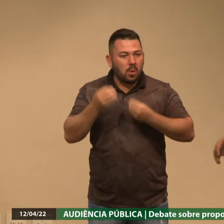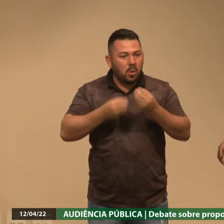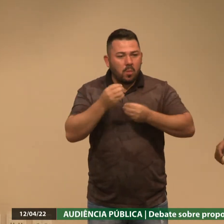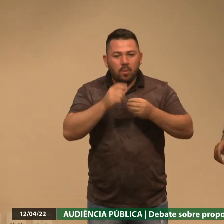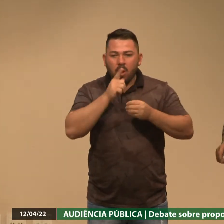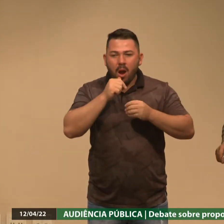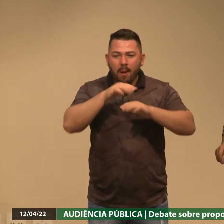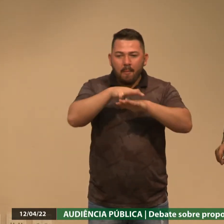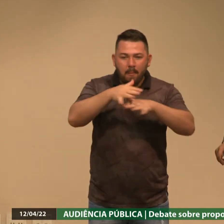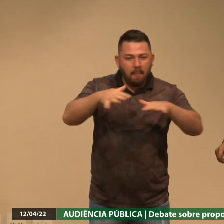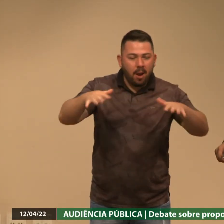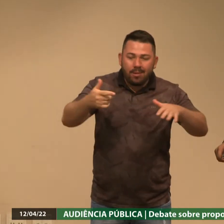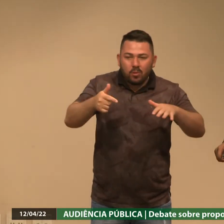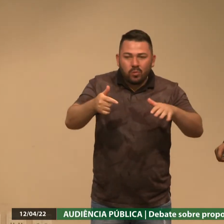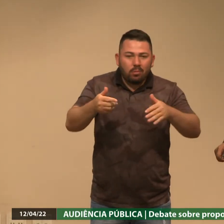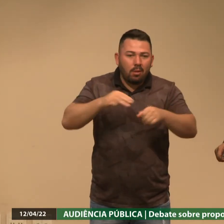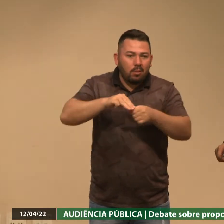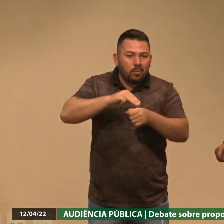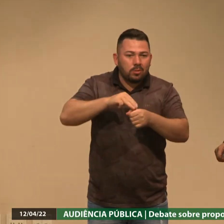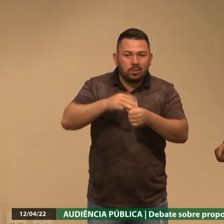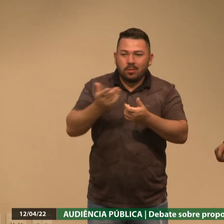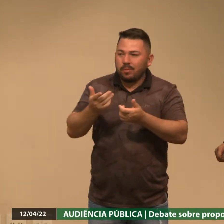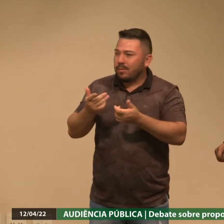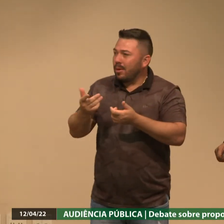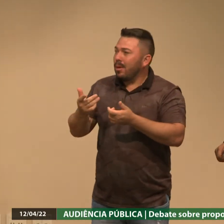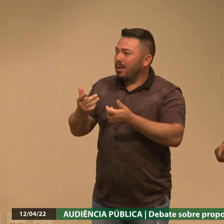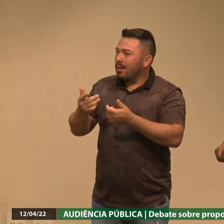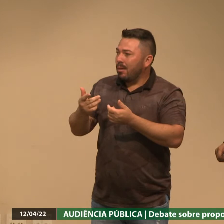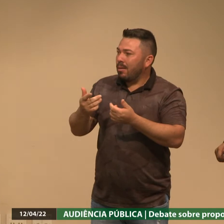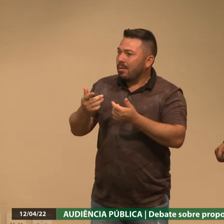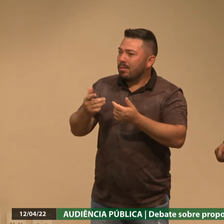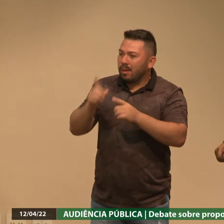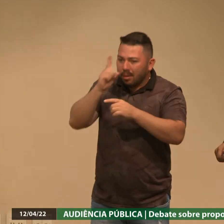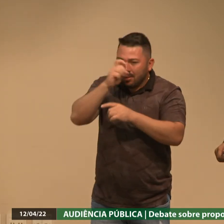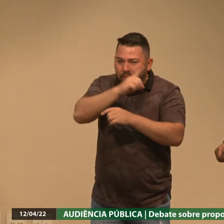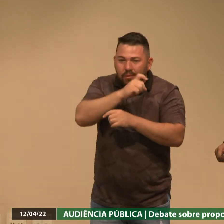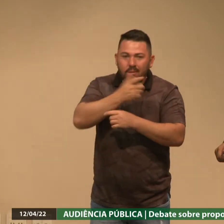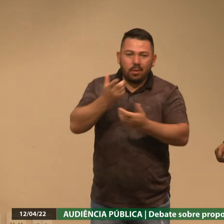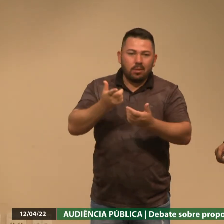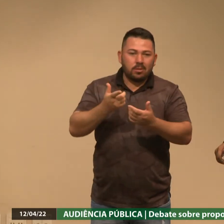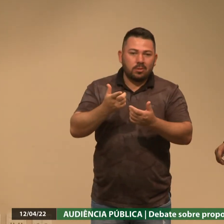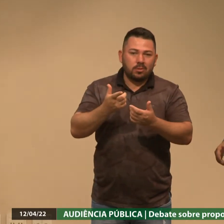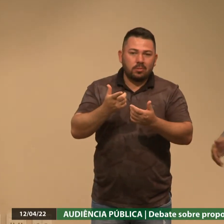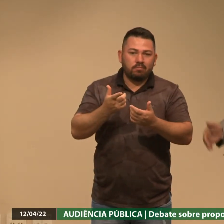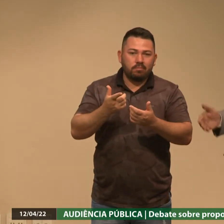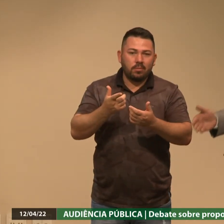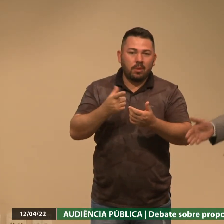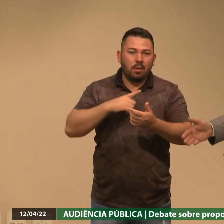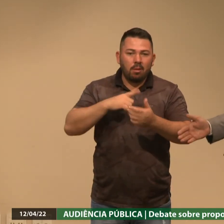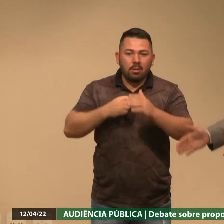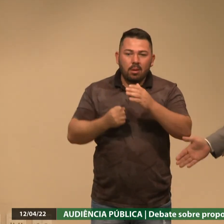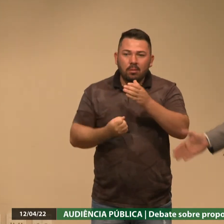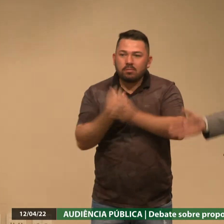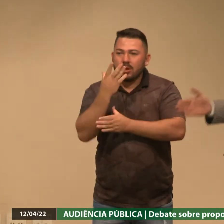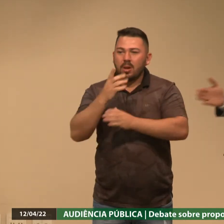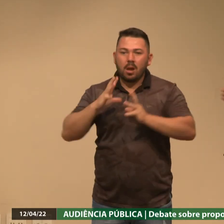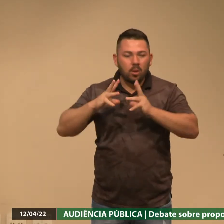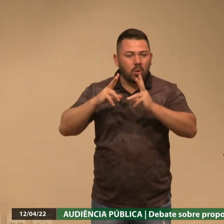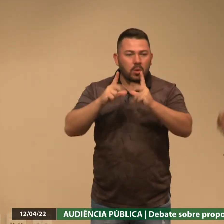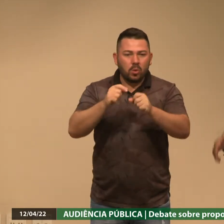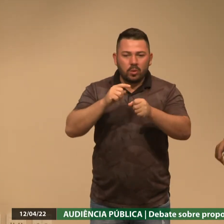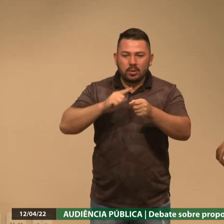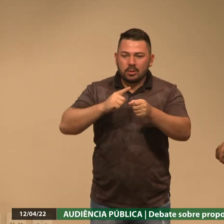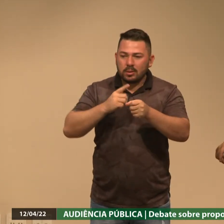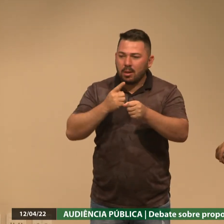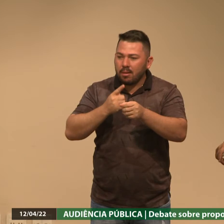competir com o mar secretário de ordem seja é difícil competir com o mar né então nós temos que criar alternativo para Todas